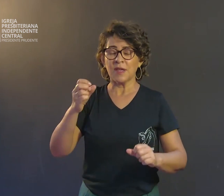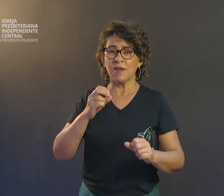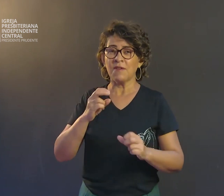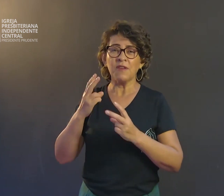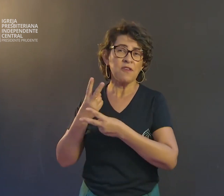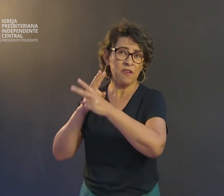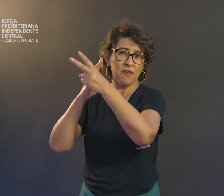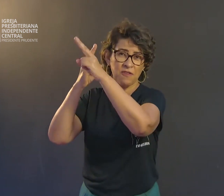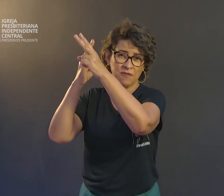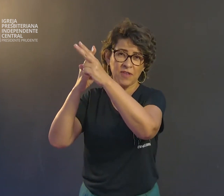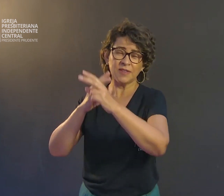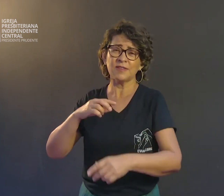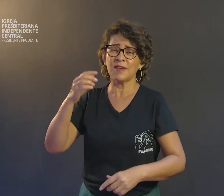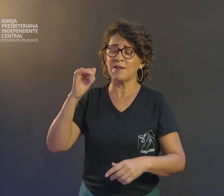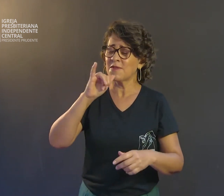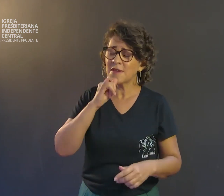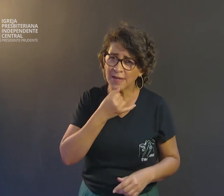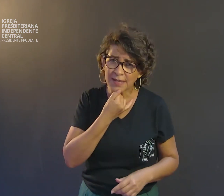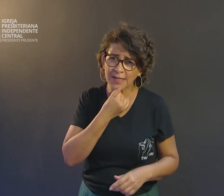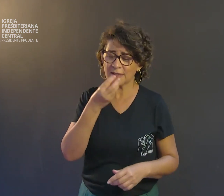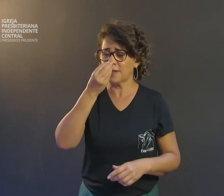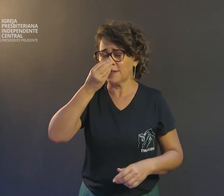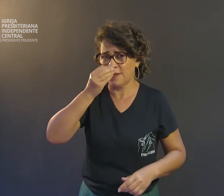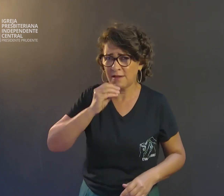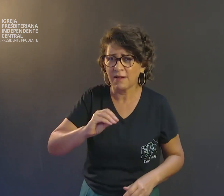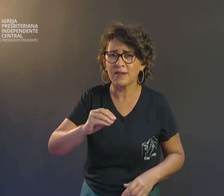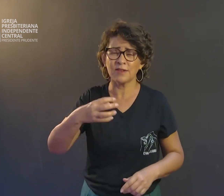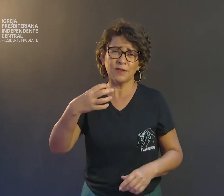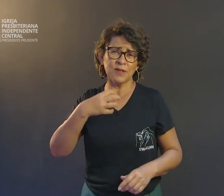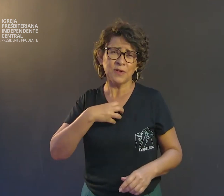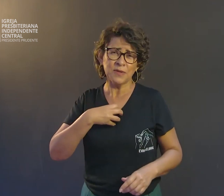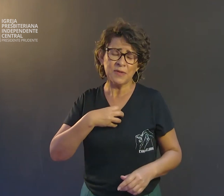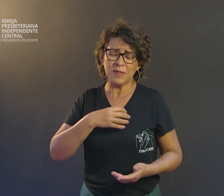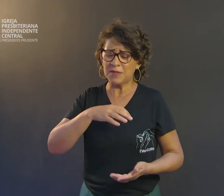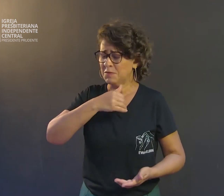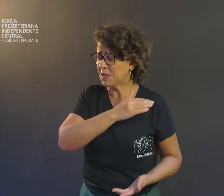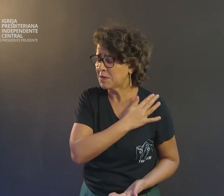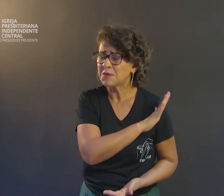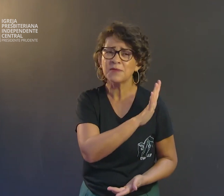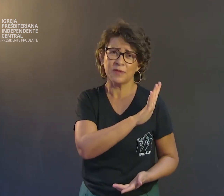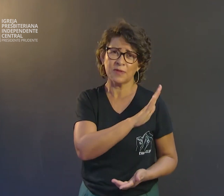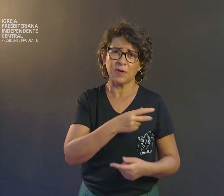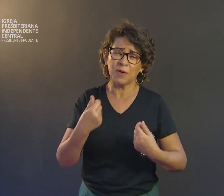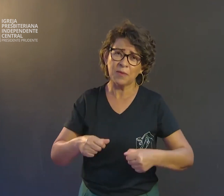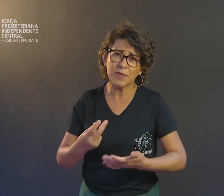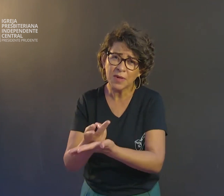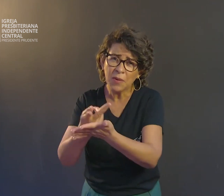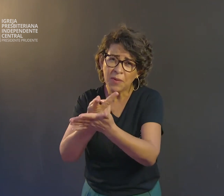vida. Se não buscarmos esta força em Jesus, jamais conseguiremos.